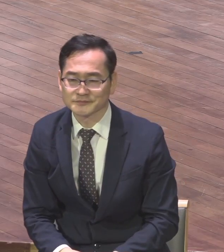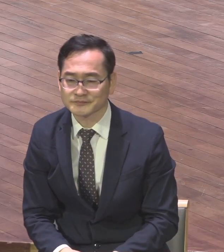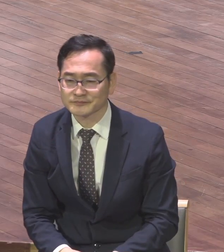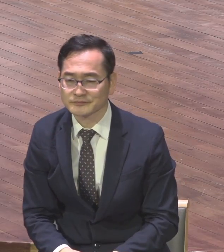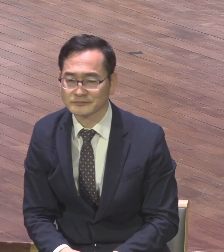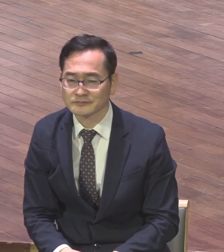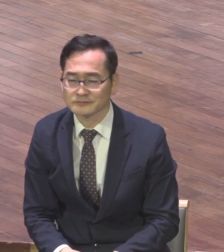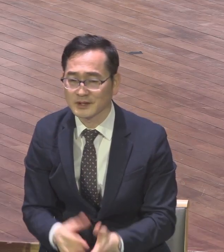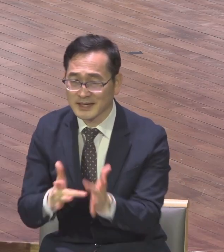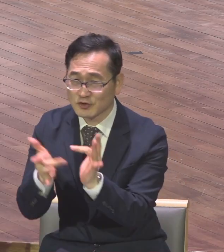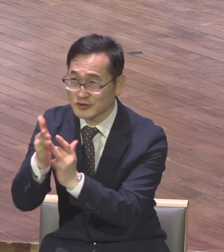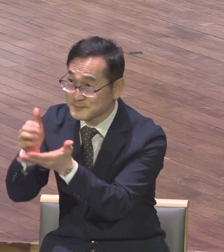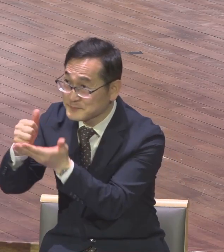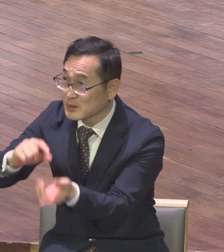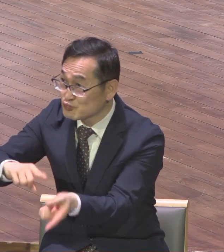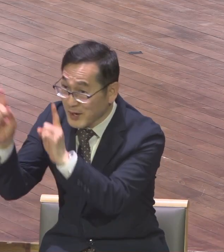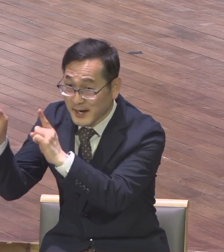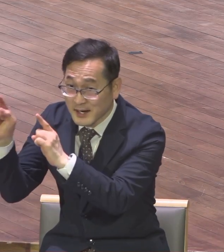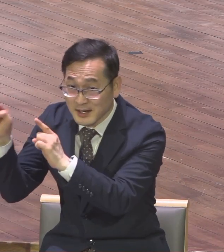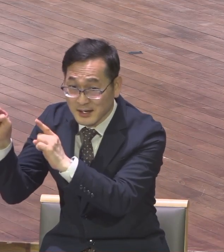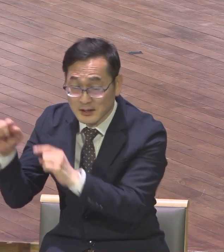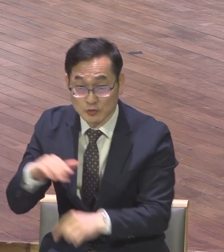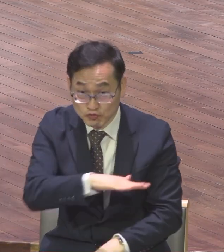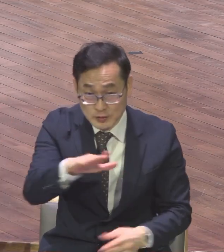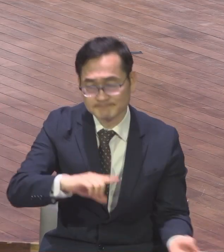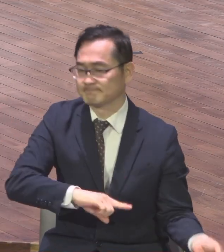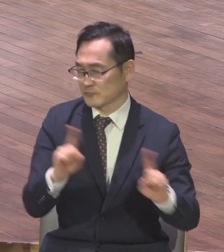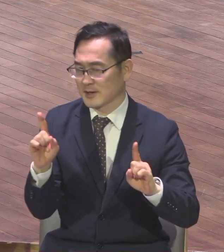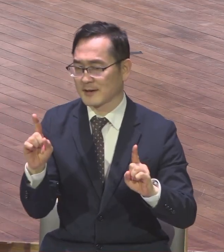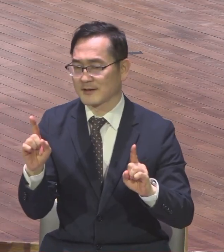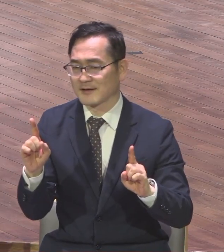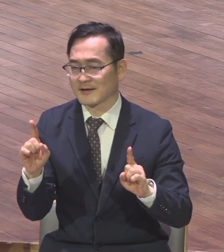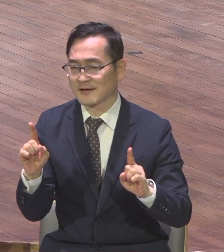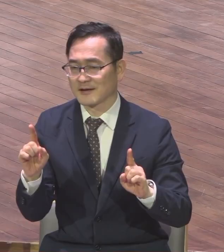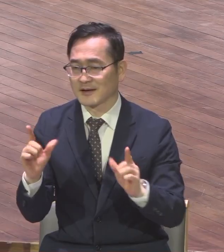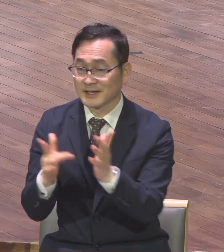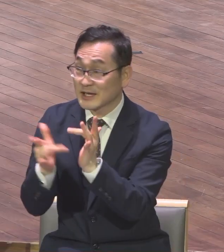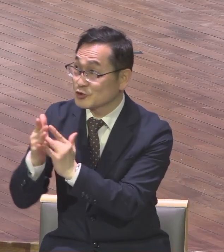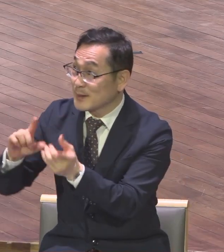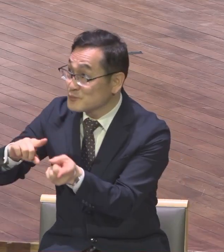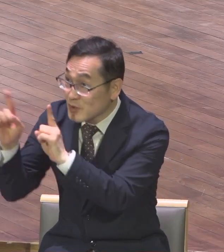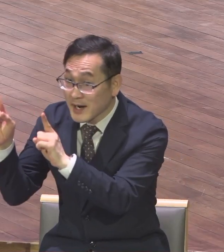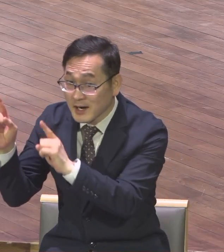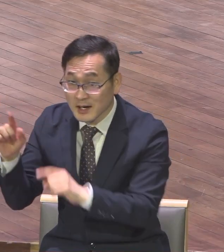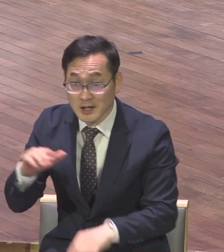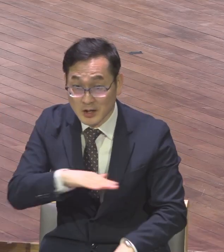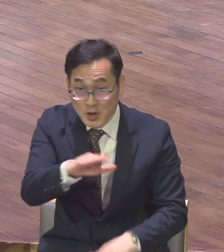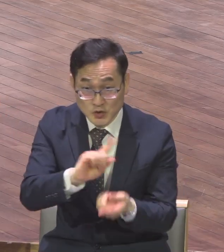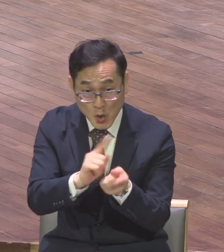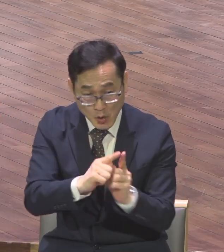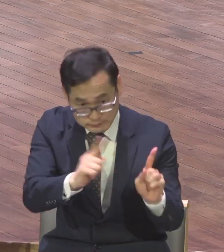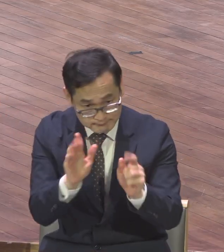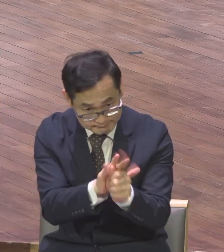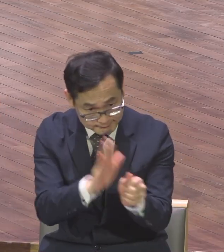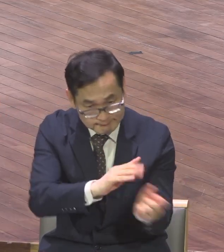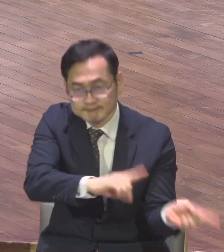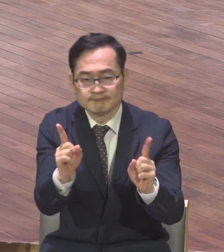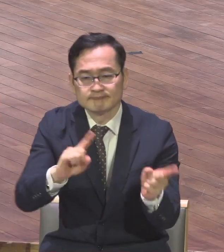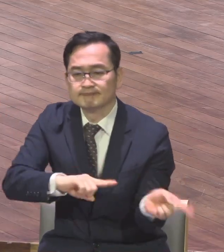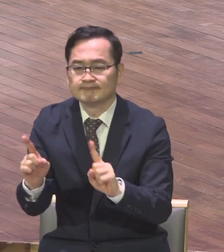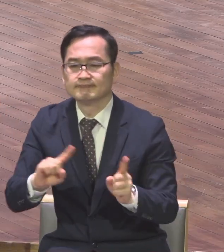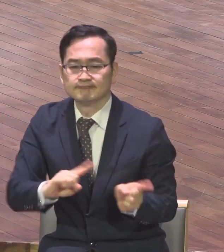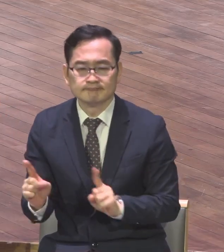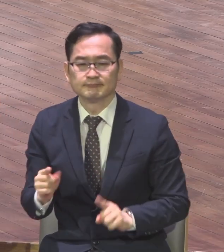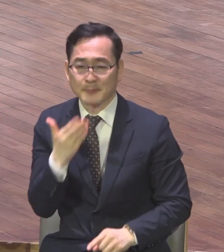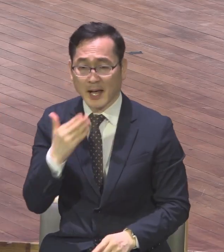예수 그리스도의 부활을 통해서 우리는 살아났습니다. 이렇게 예수 그리스도의 부활은 뭐요? 살리는 능력이 있다.